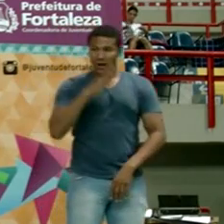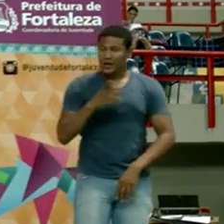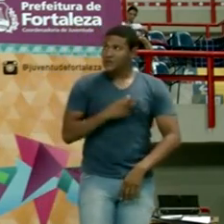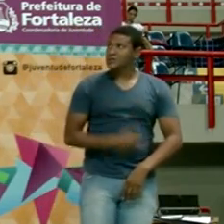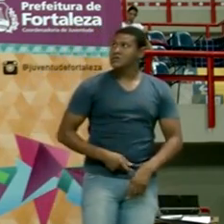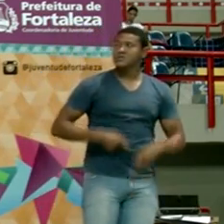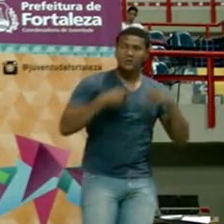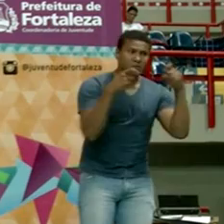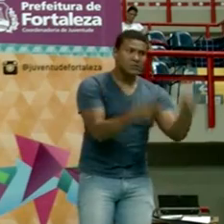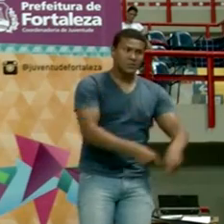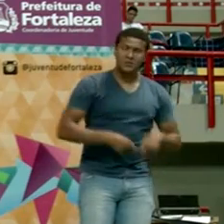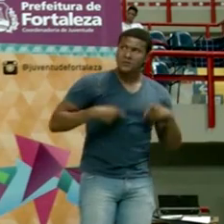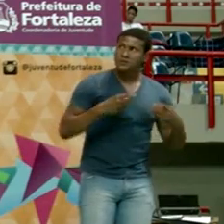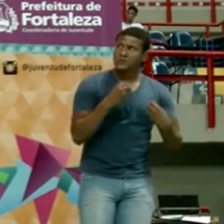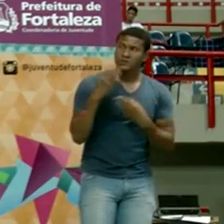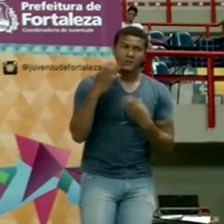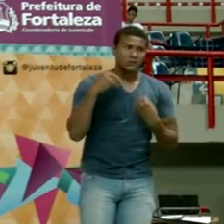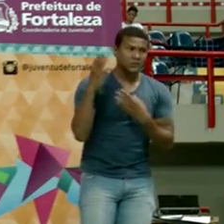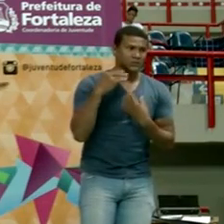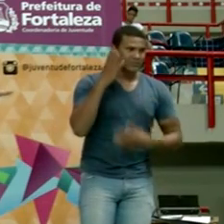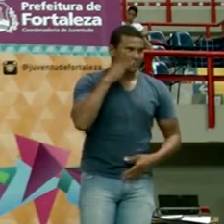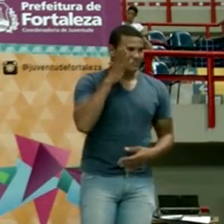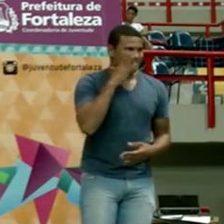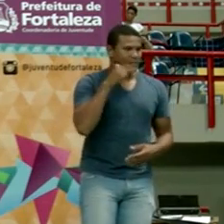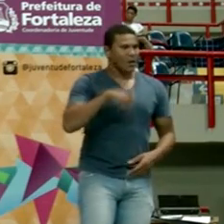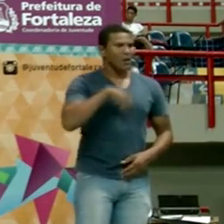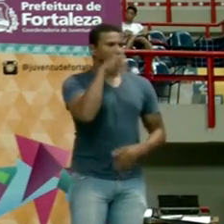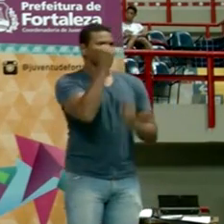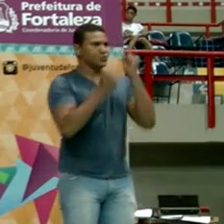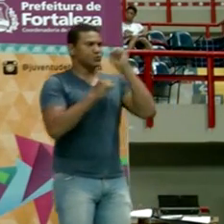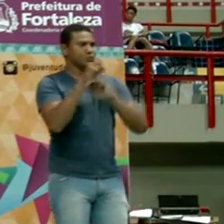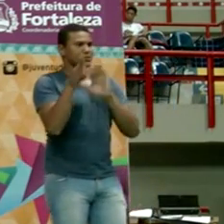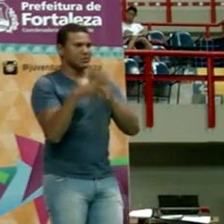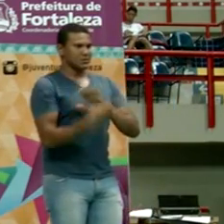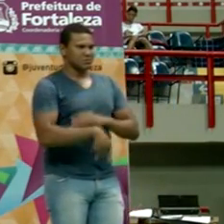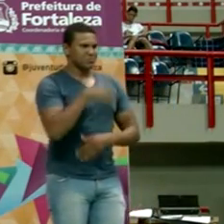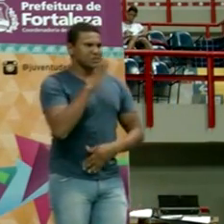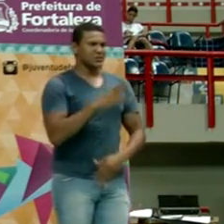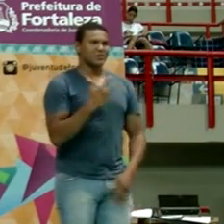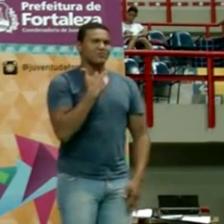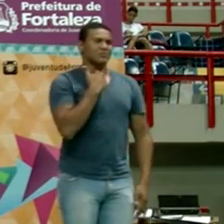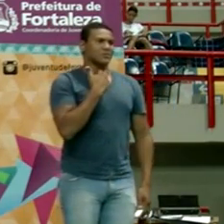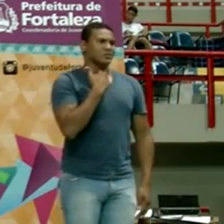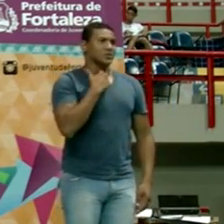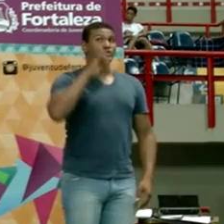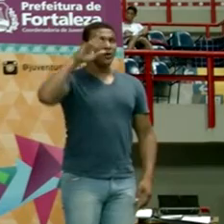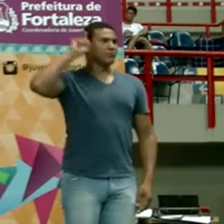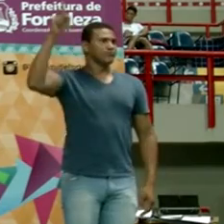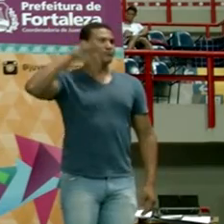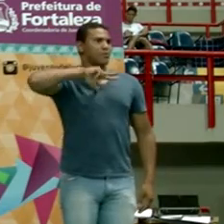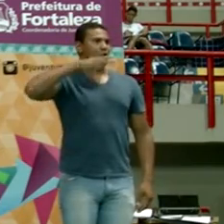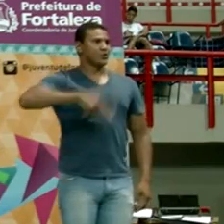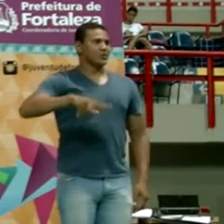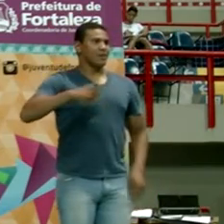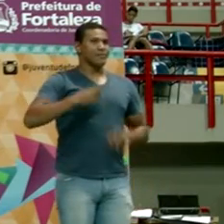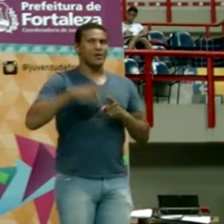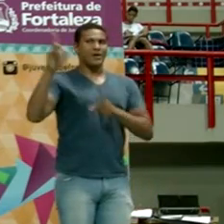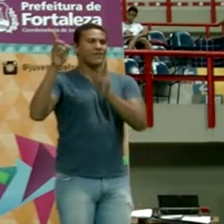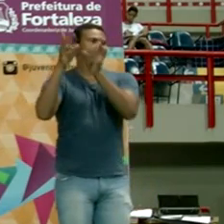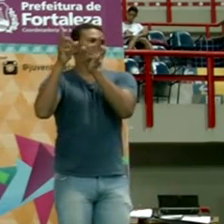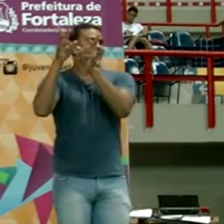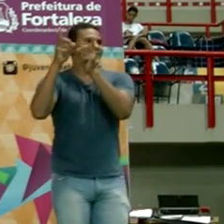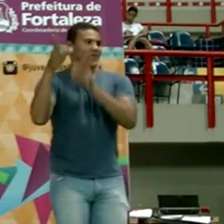ter indústria no Brasil, era proibido ter qualquer tipo de indústria no Brasil. Só podia ter indústria em Portugal, porque eles queriam vender